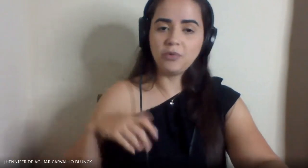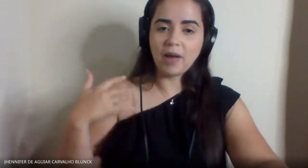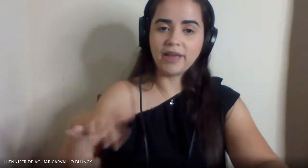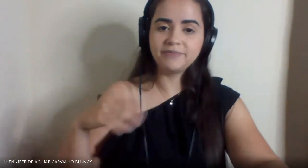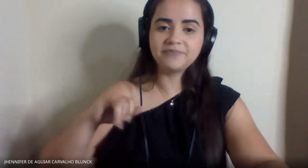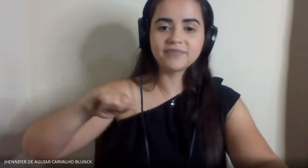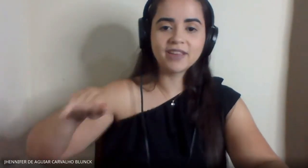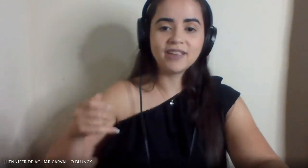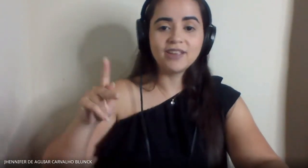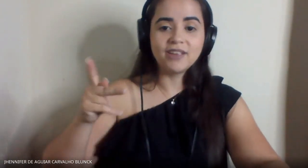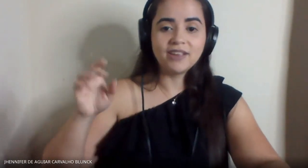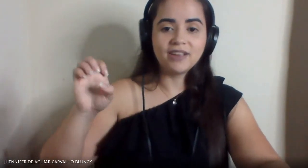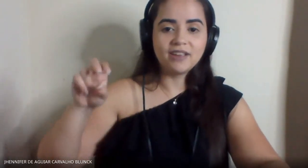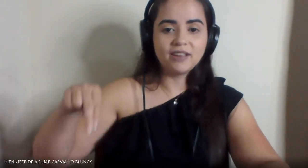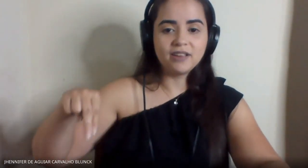Ô meu pai.